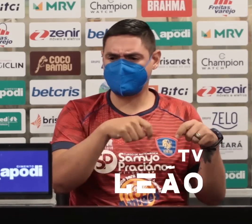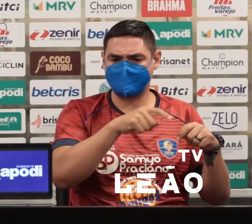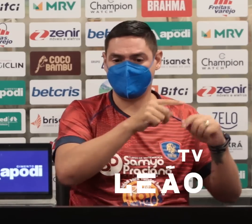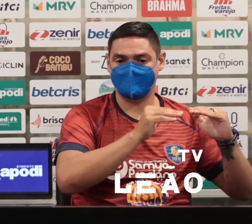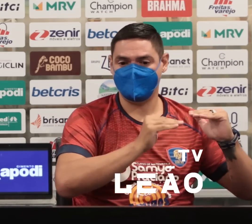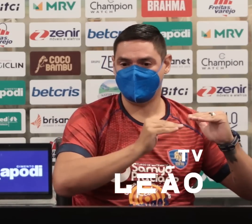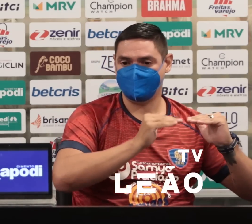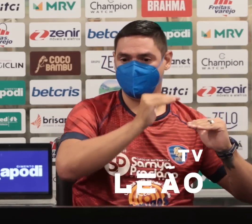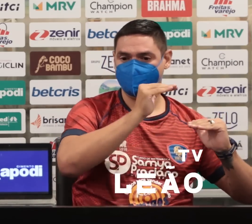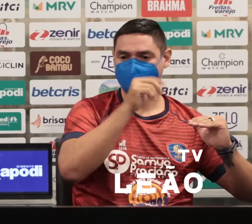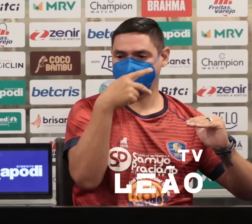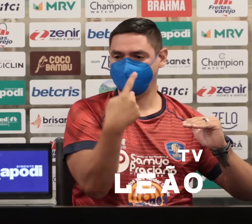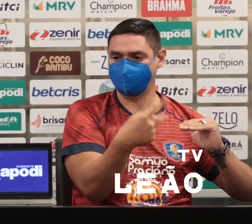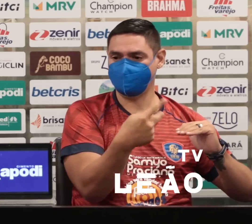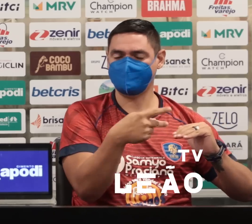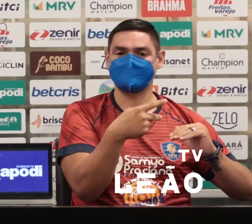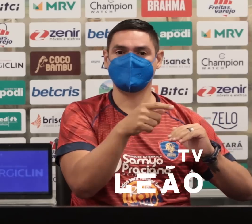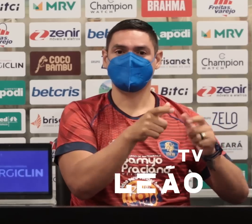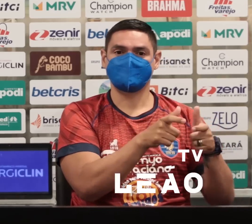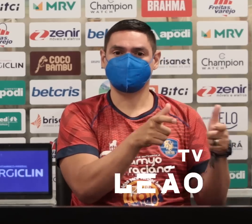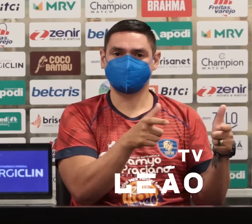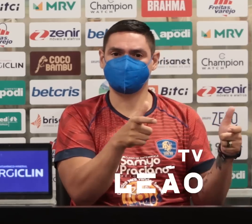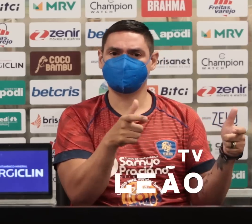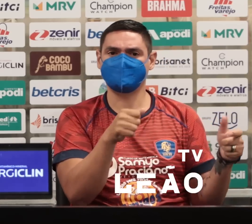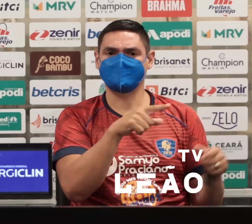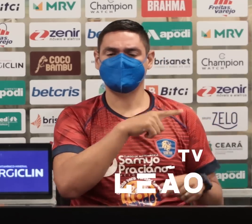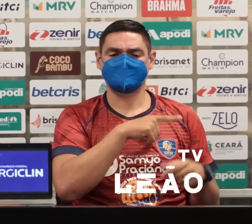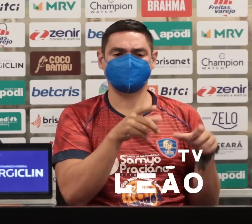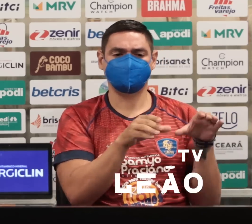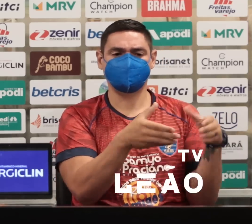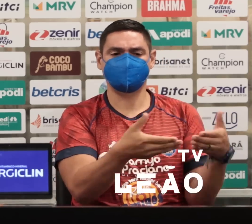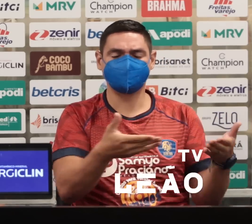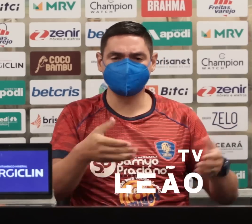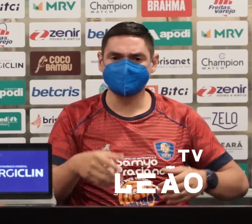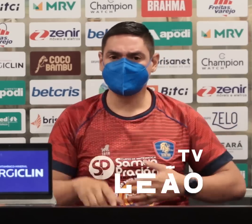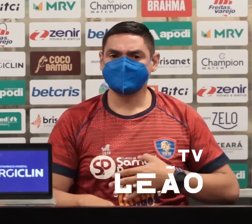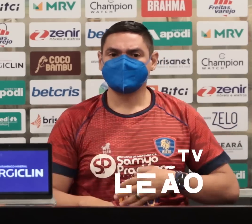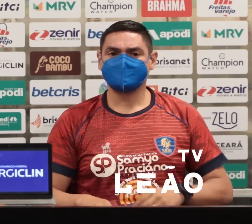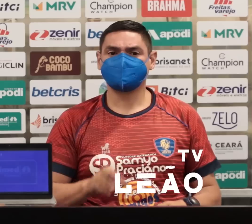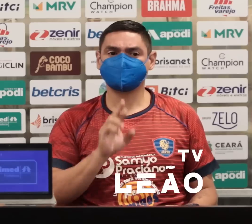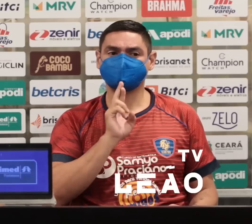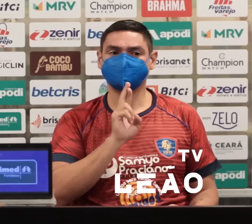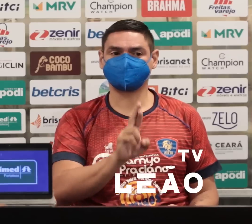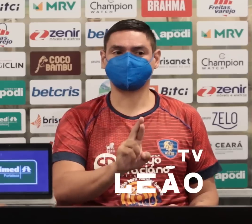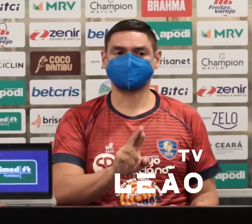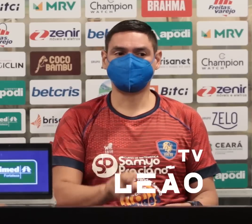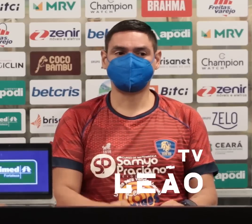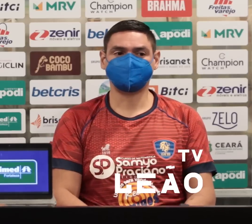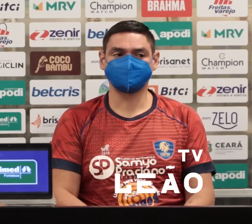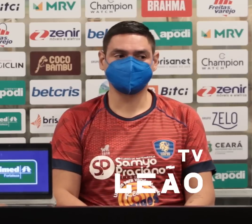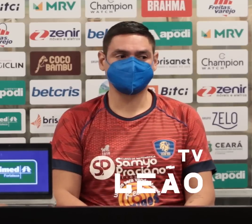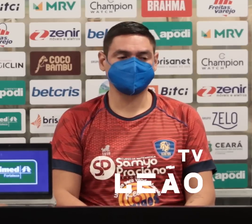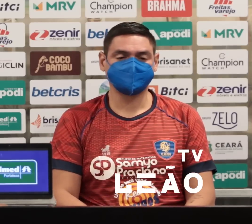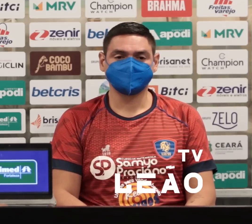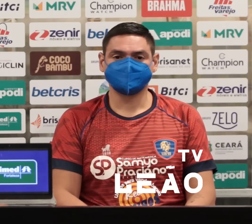vantagem por ser o time de maior investimento, de ter mais qualidade técnica? Não, eu acho que tenho